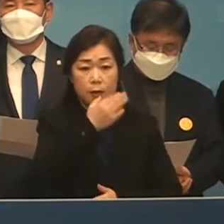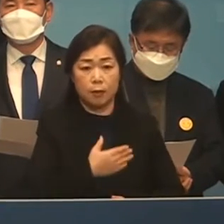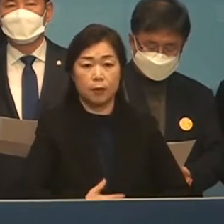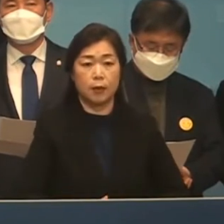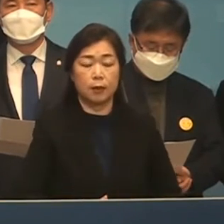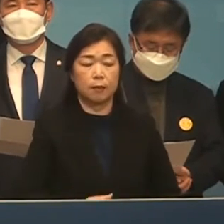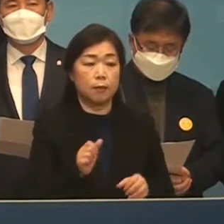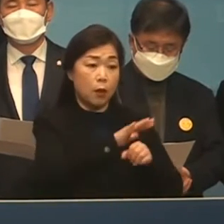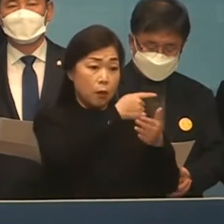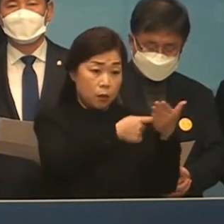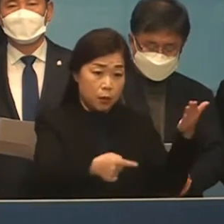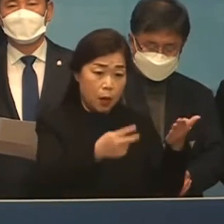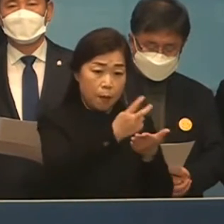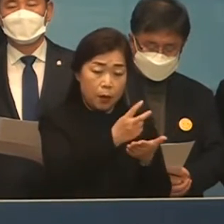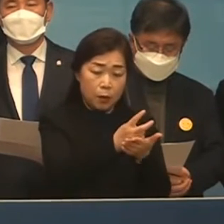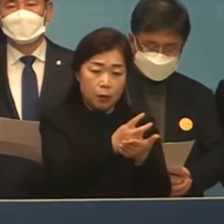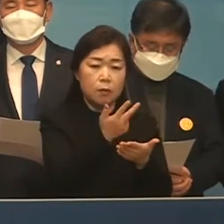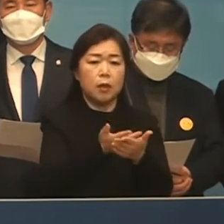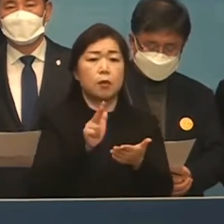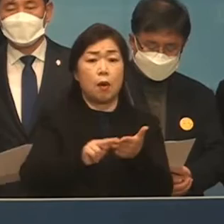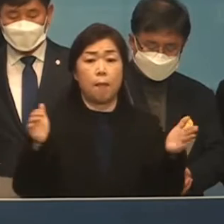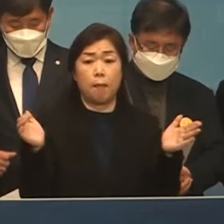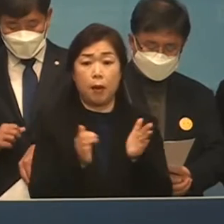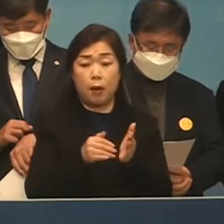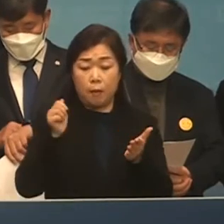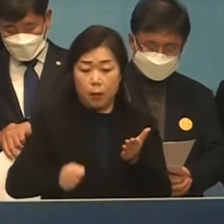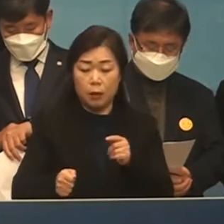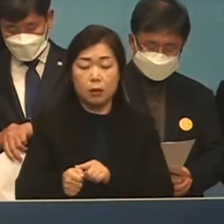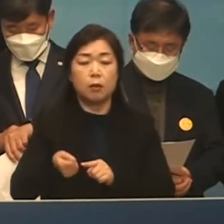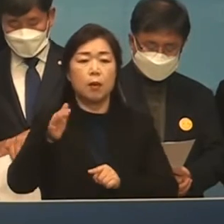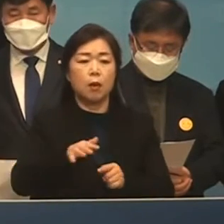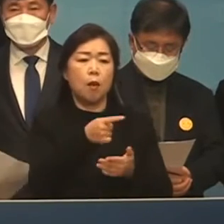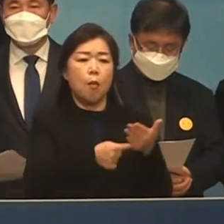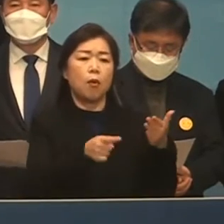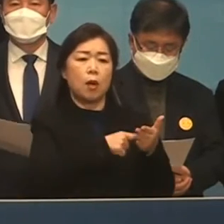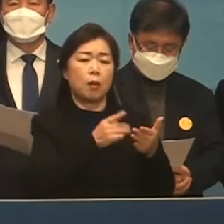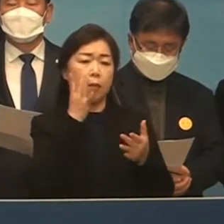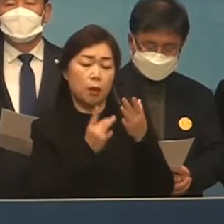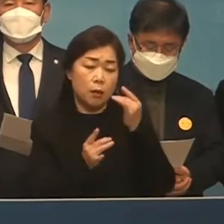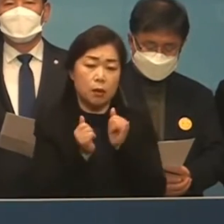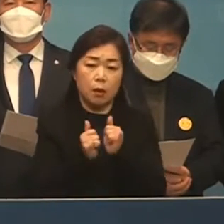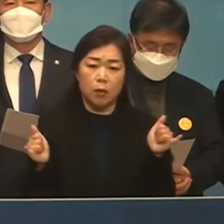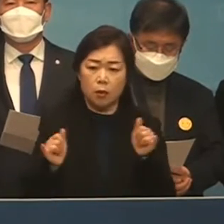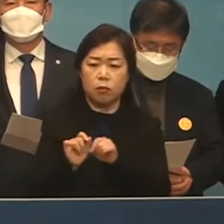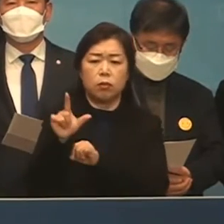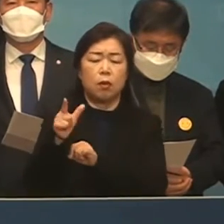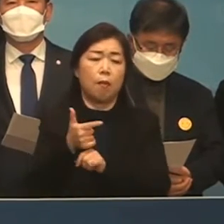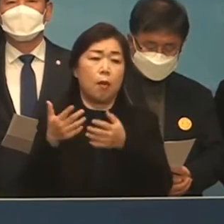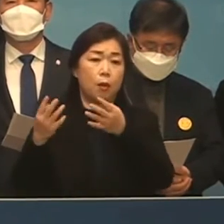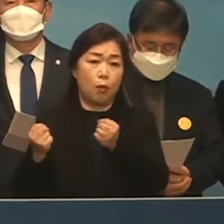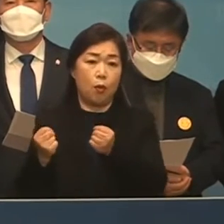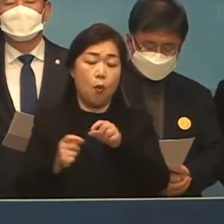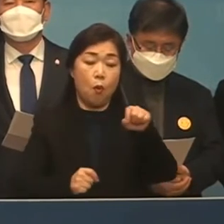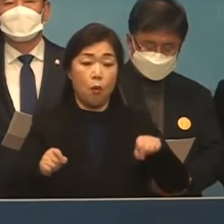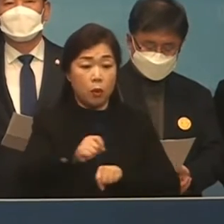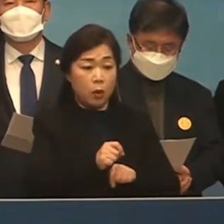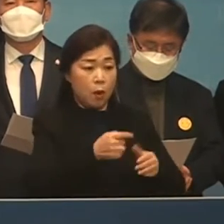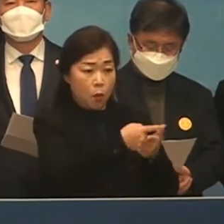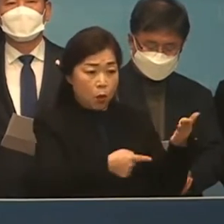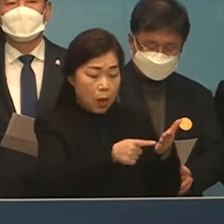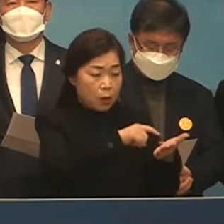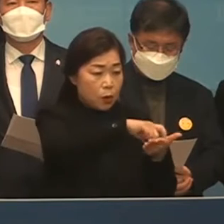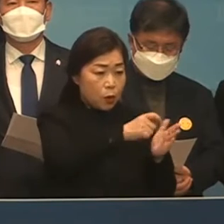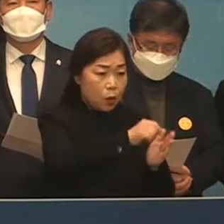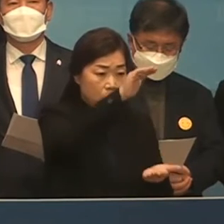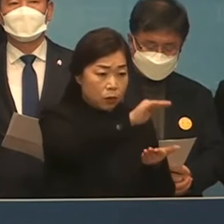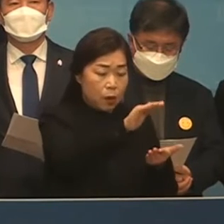코로나 손실보상법이 제정되었지만 보상에서 제외되는 사각지대가 대단히 크고 보상의 규모